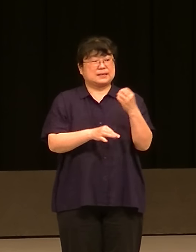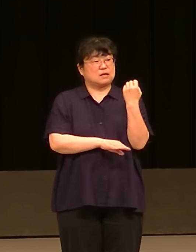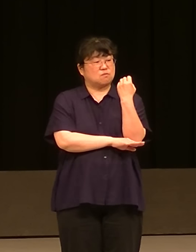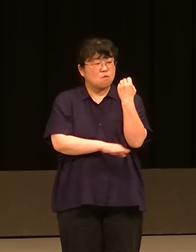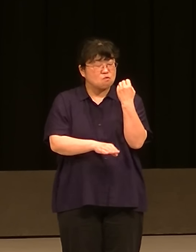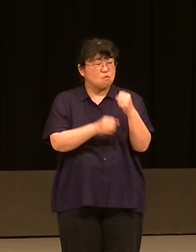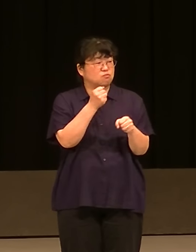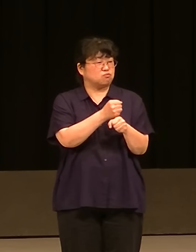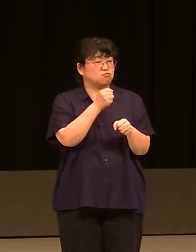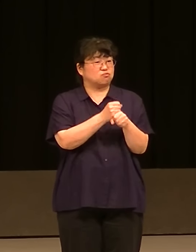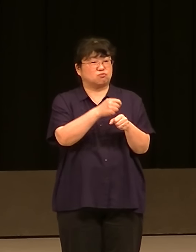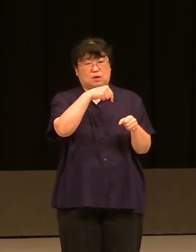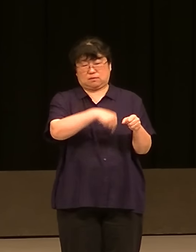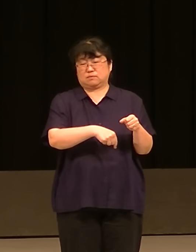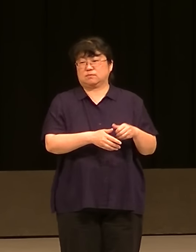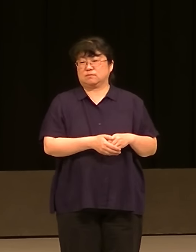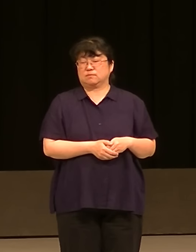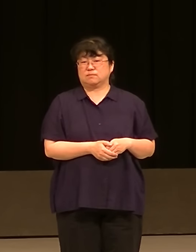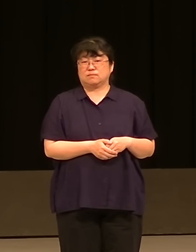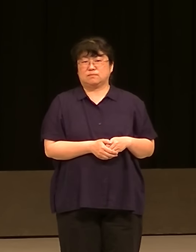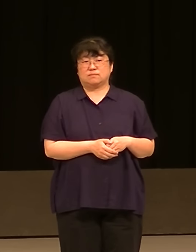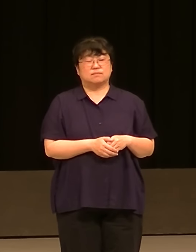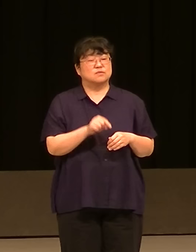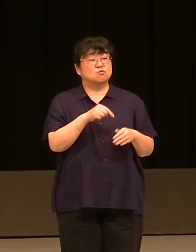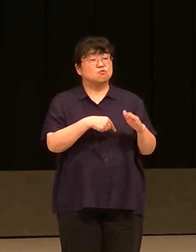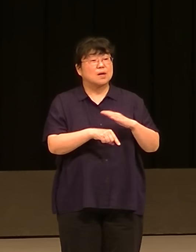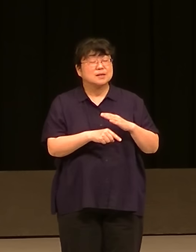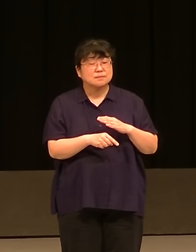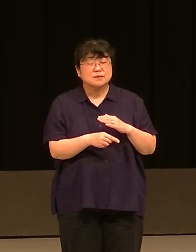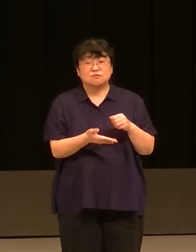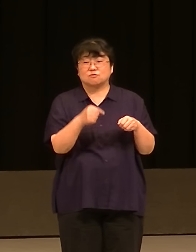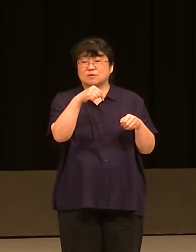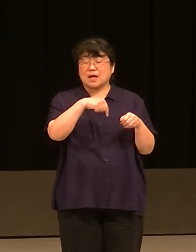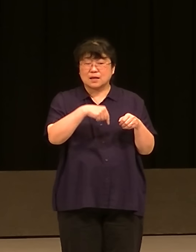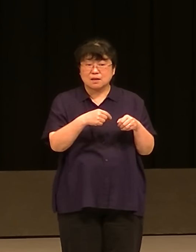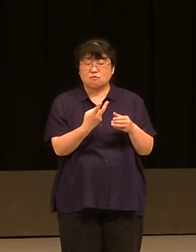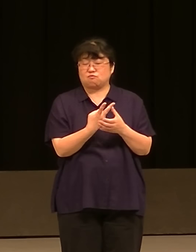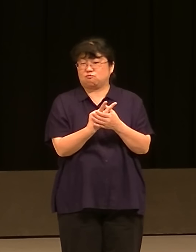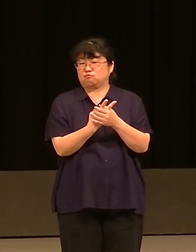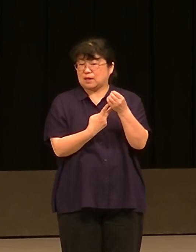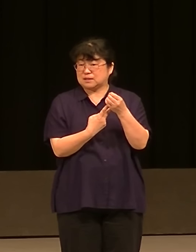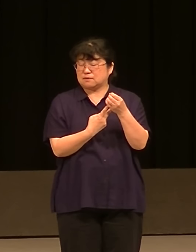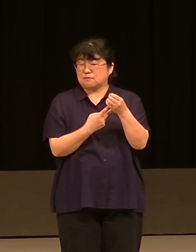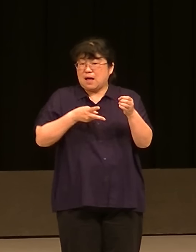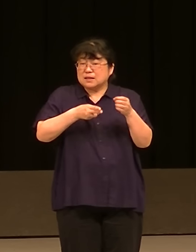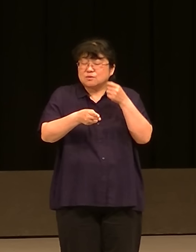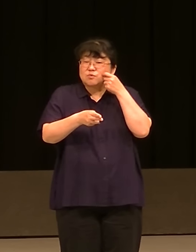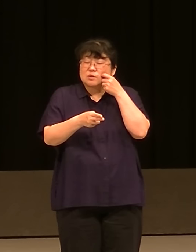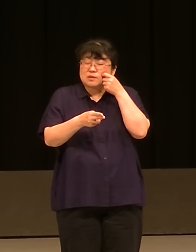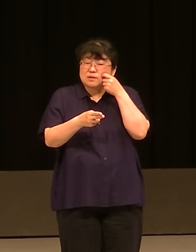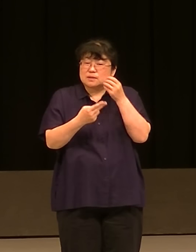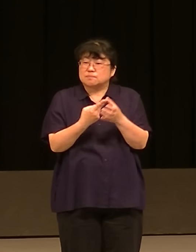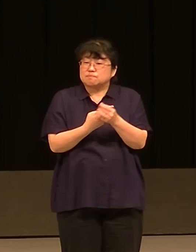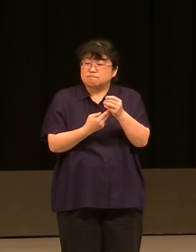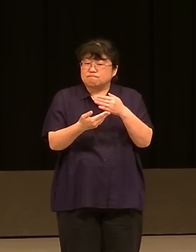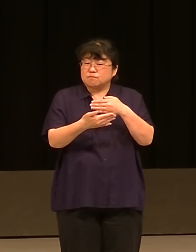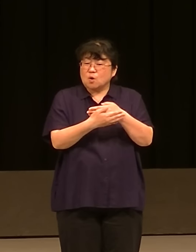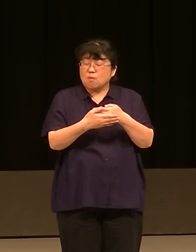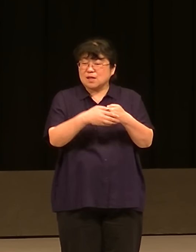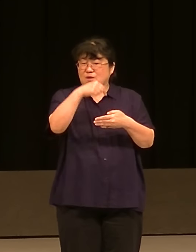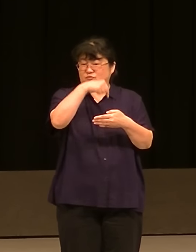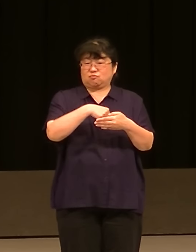築するものなのであります。そのような意味合いにおいてこの両者は切っても切れない関係にあるのですという